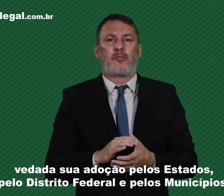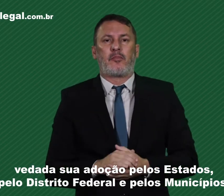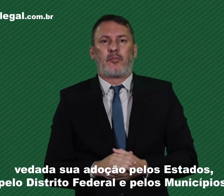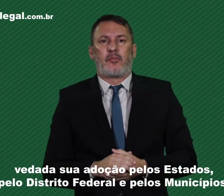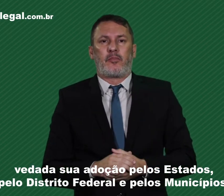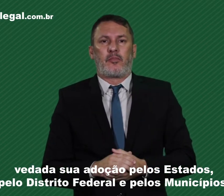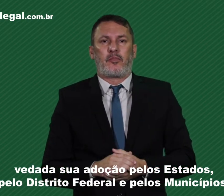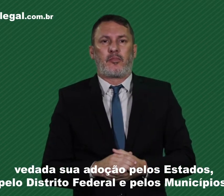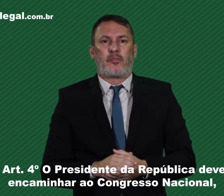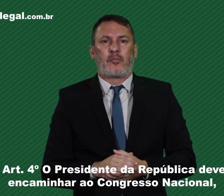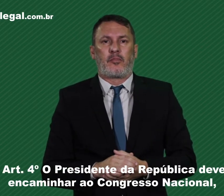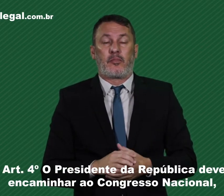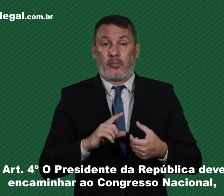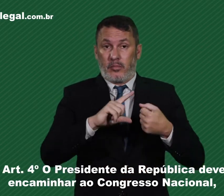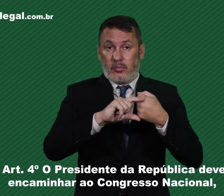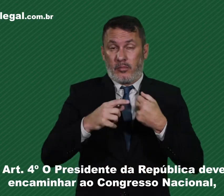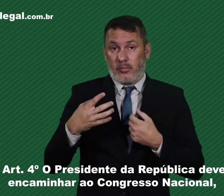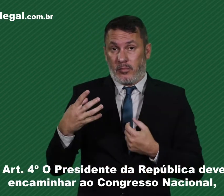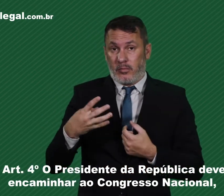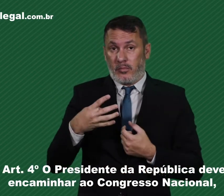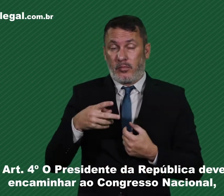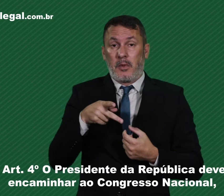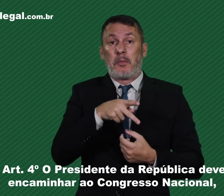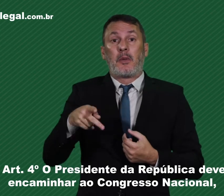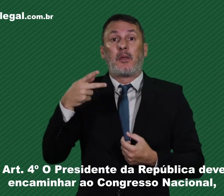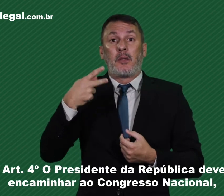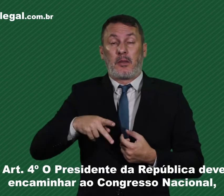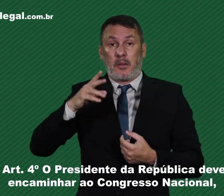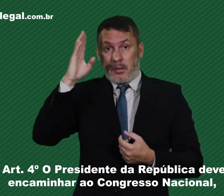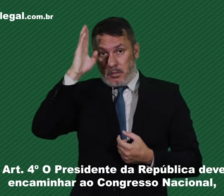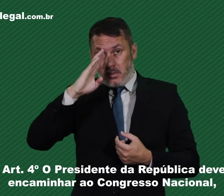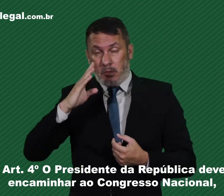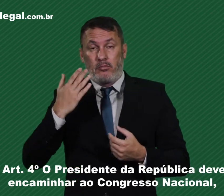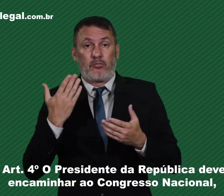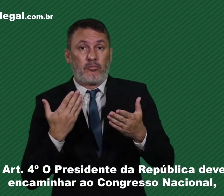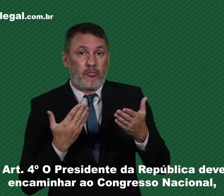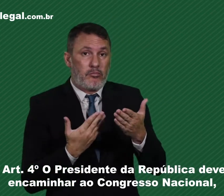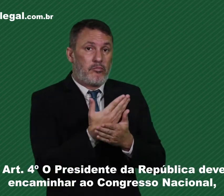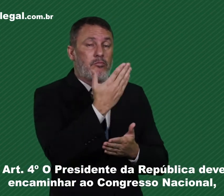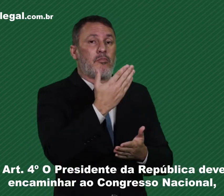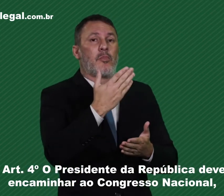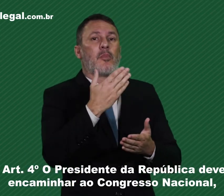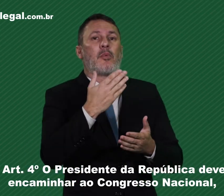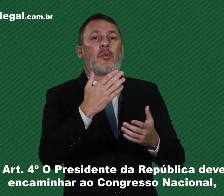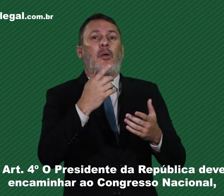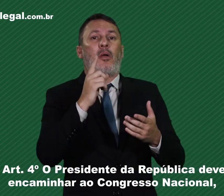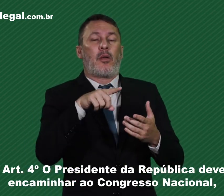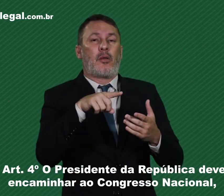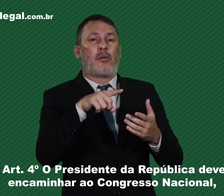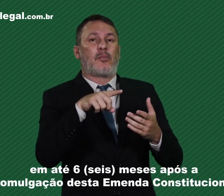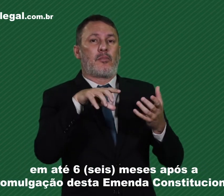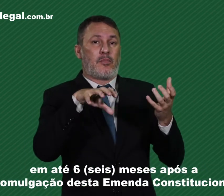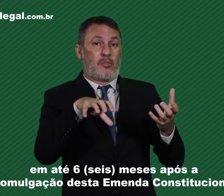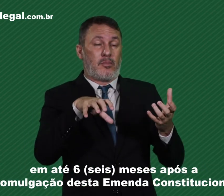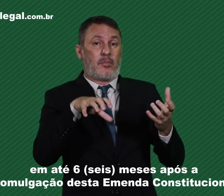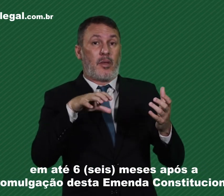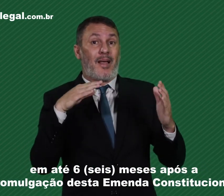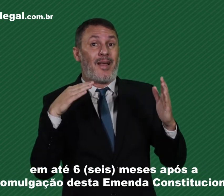municípios artigo 4º o Presidente da República deve encaminhar ao congresso nacional em até